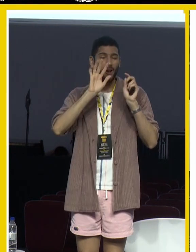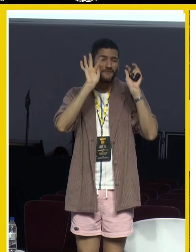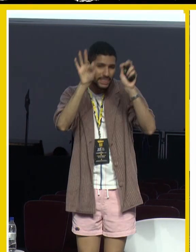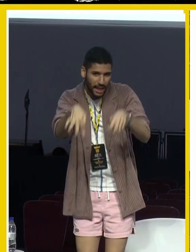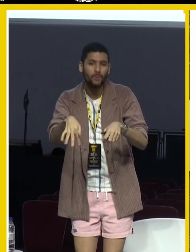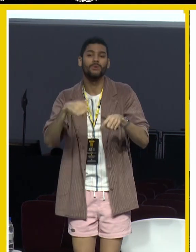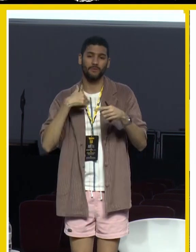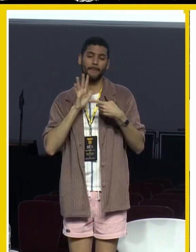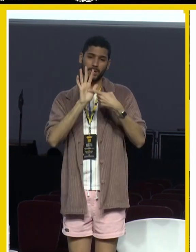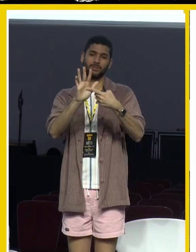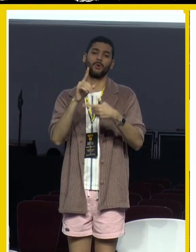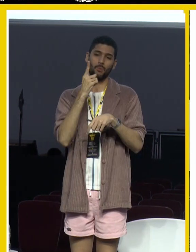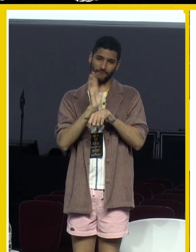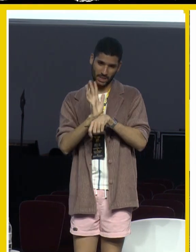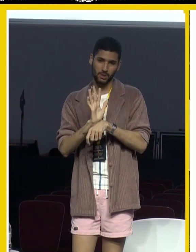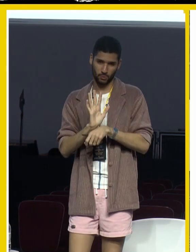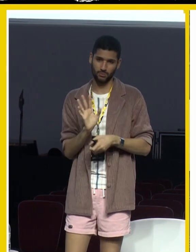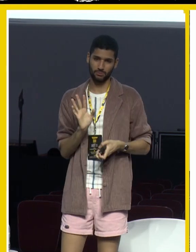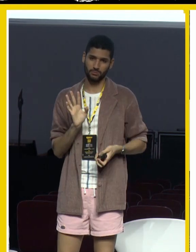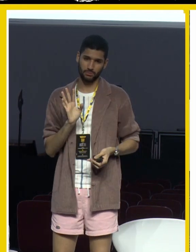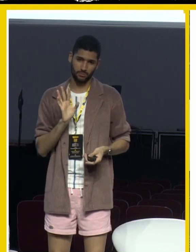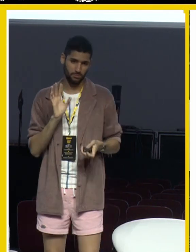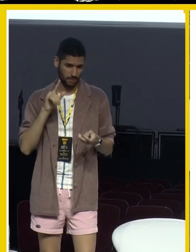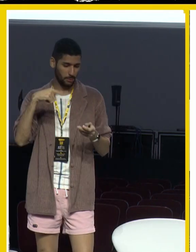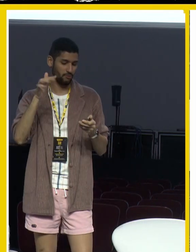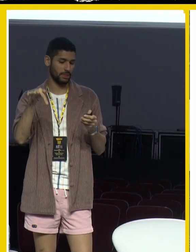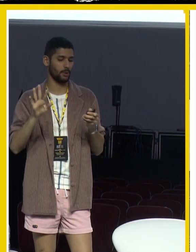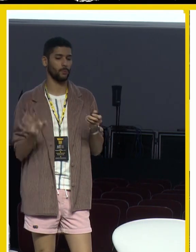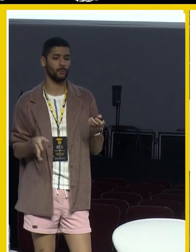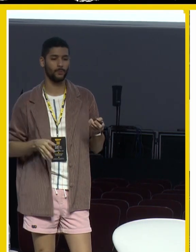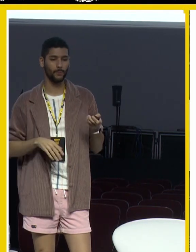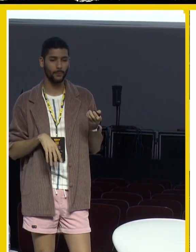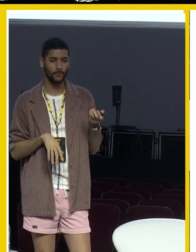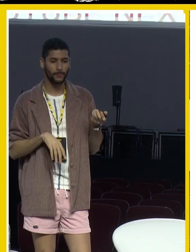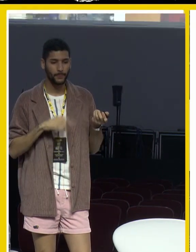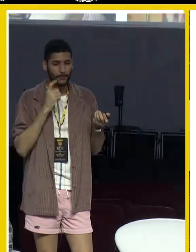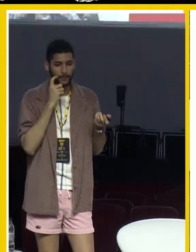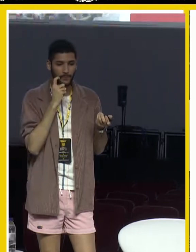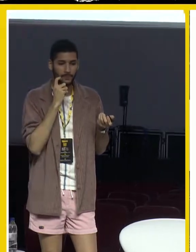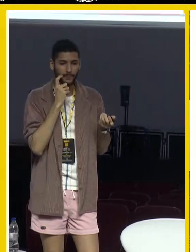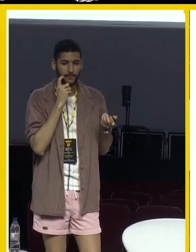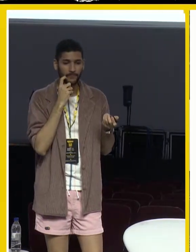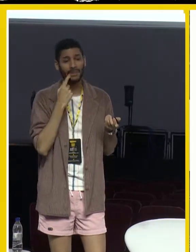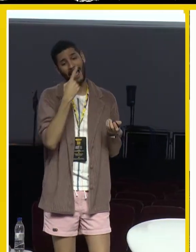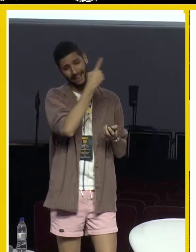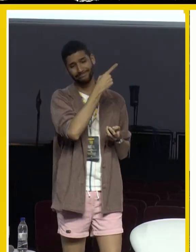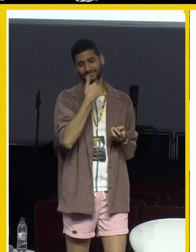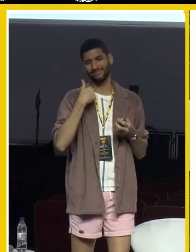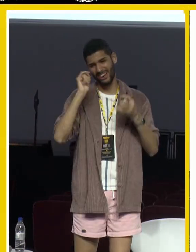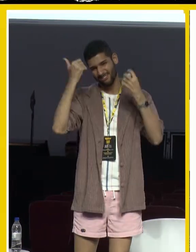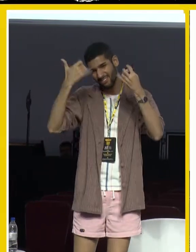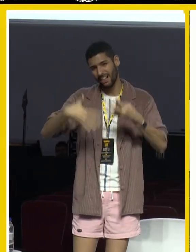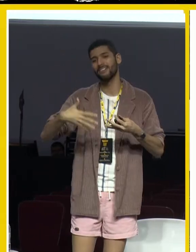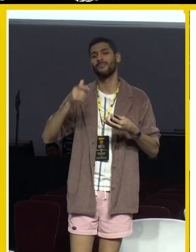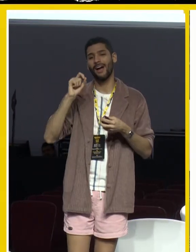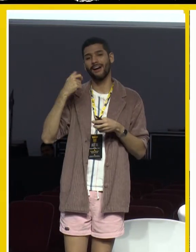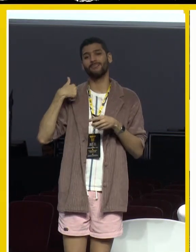consegui não conseguir trazer mas no final eu vou tentar mostrar no final tentar mostrar uma coisa pra vocês